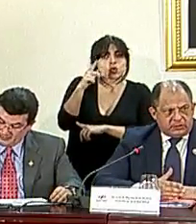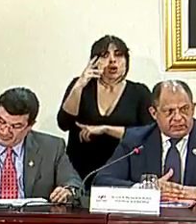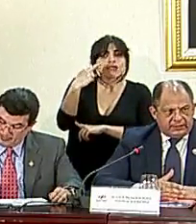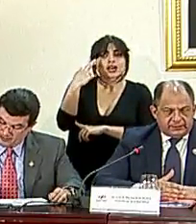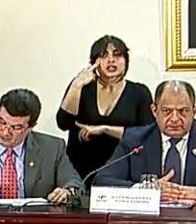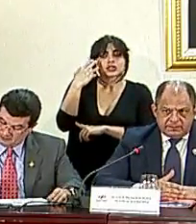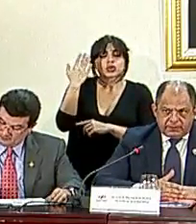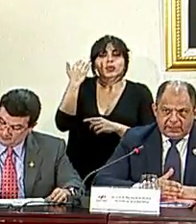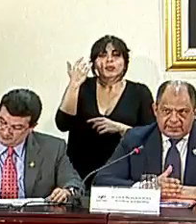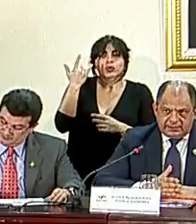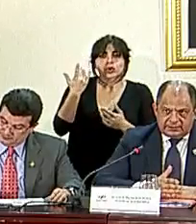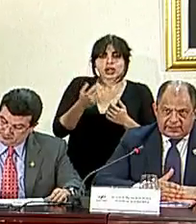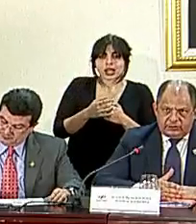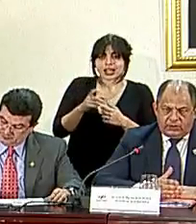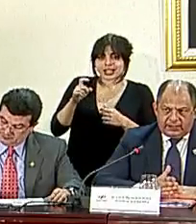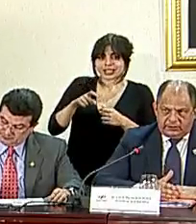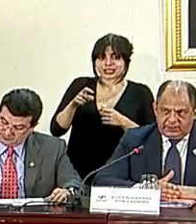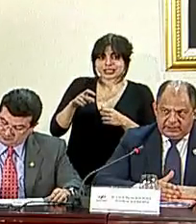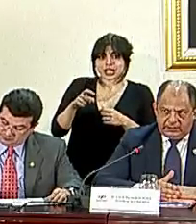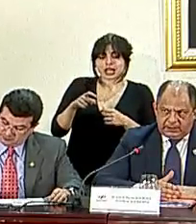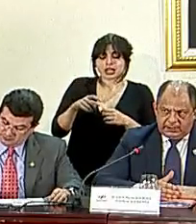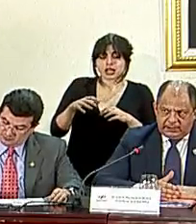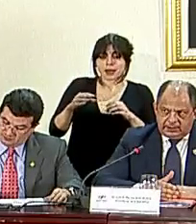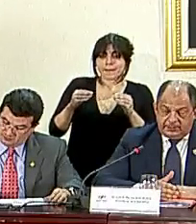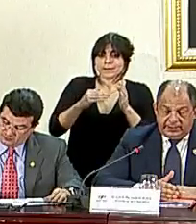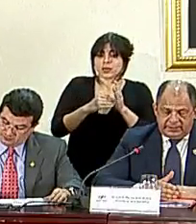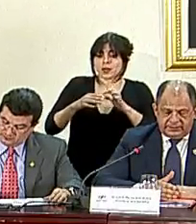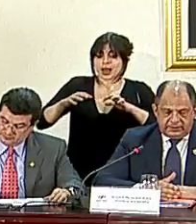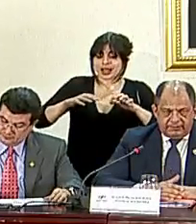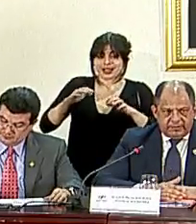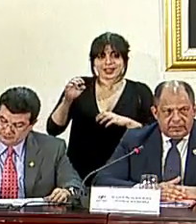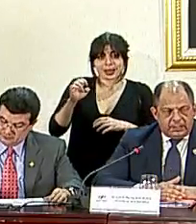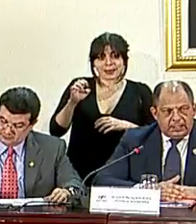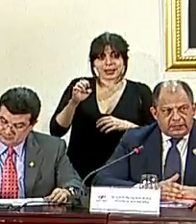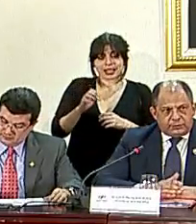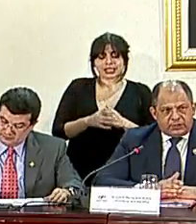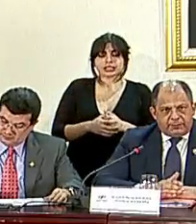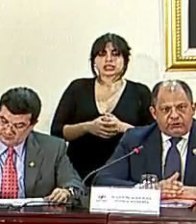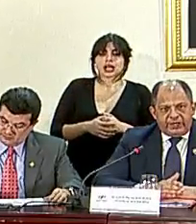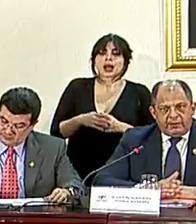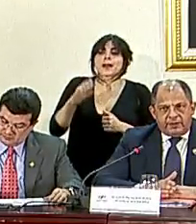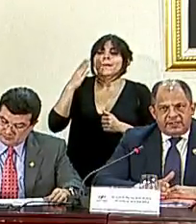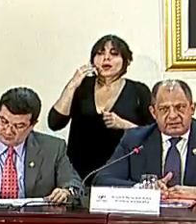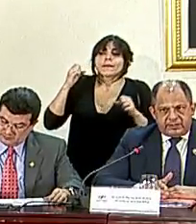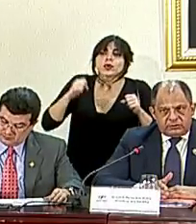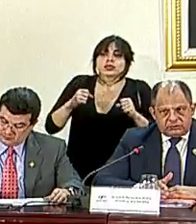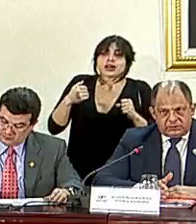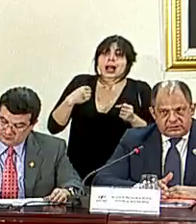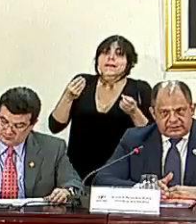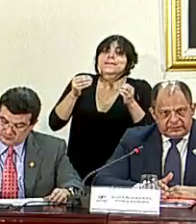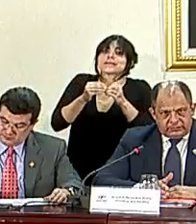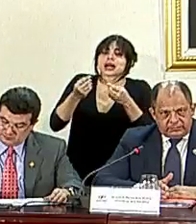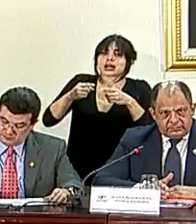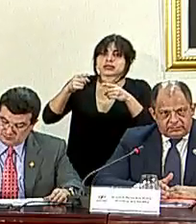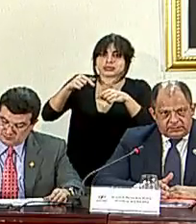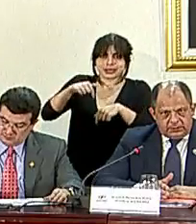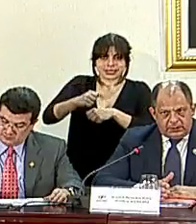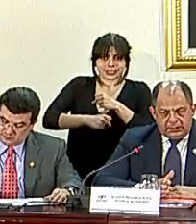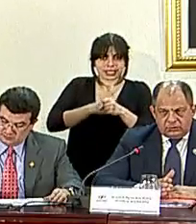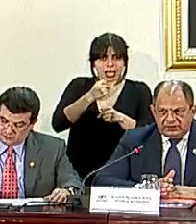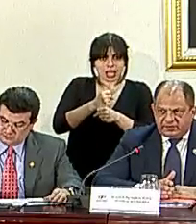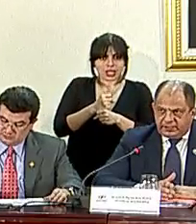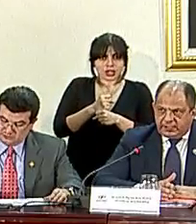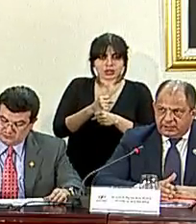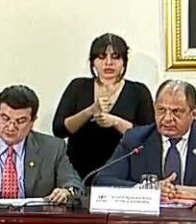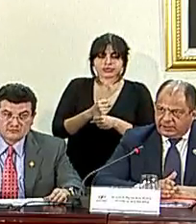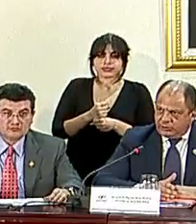razones por las cuales es necesario activar la emergencia es porque podría haber más eventos este año.